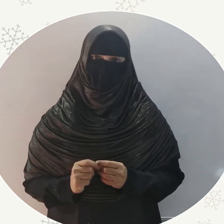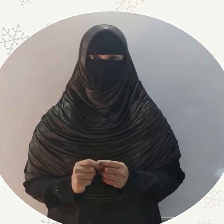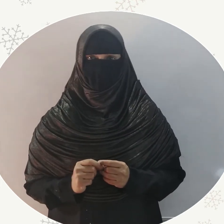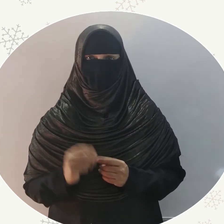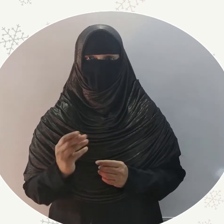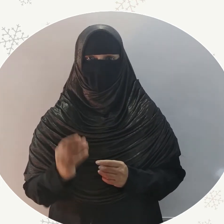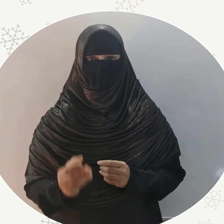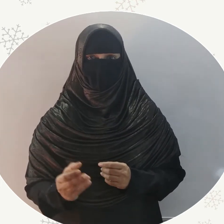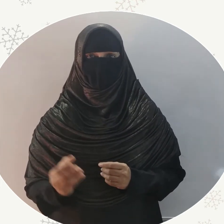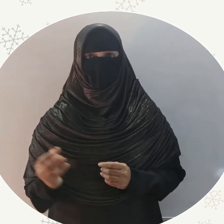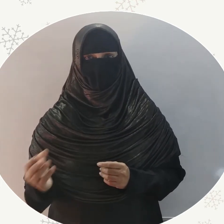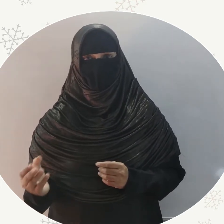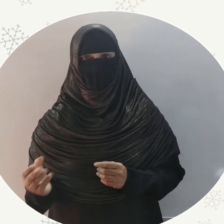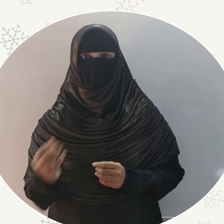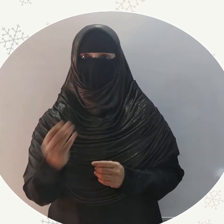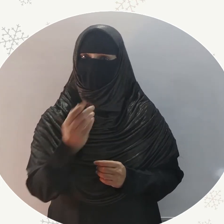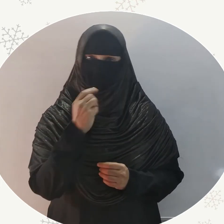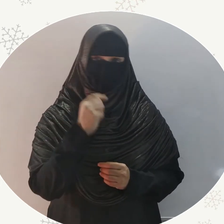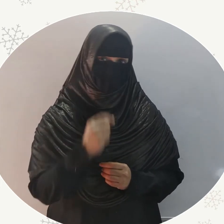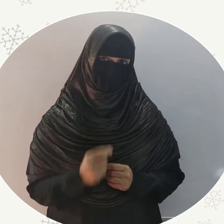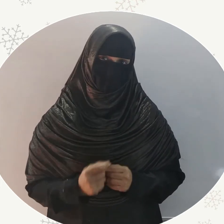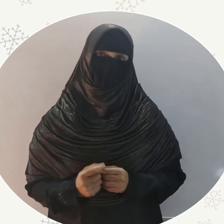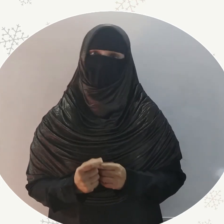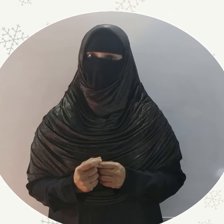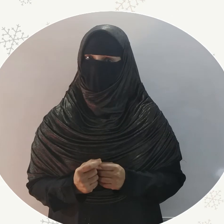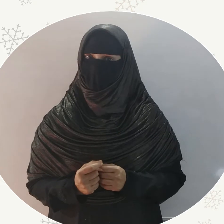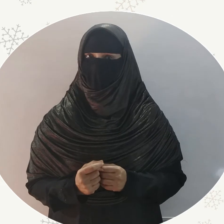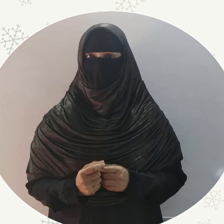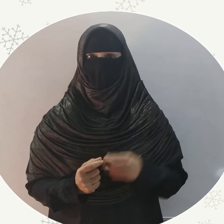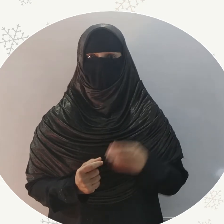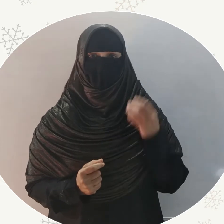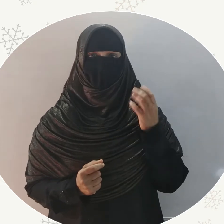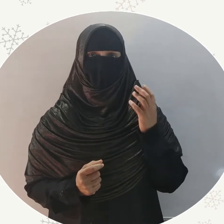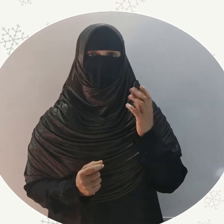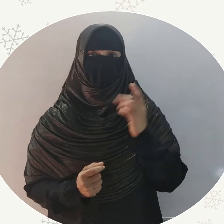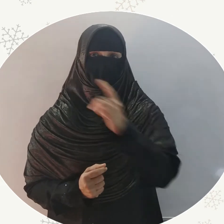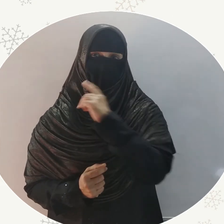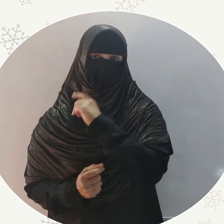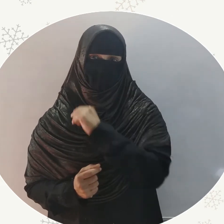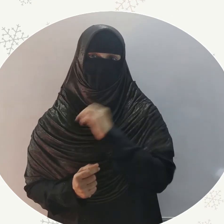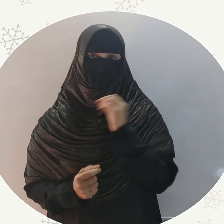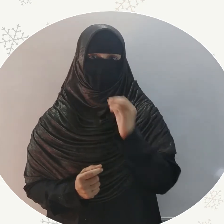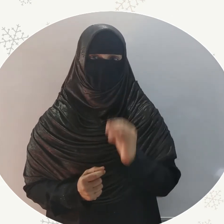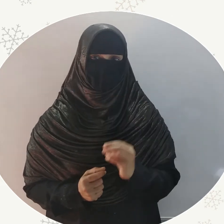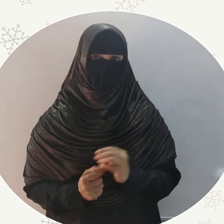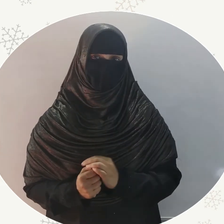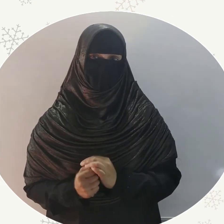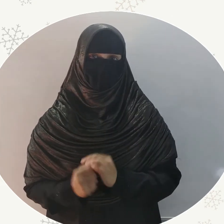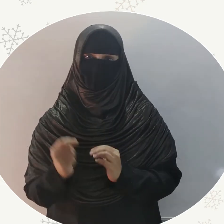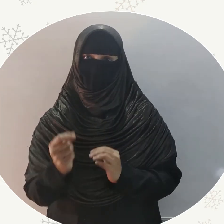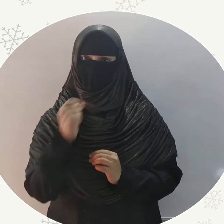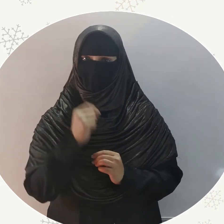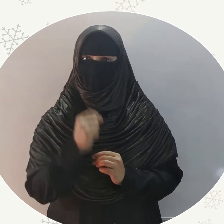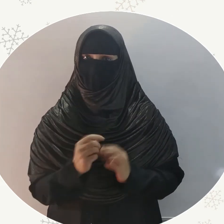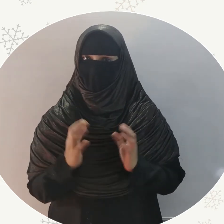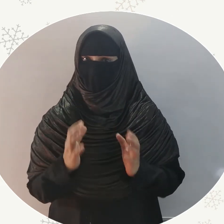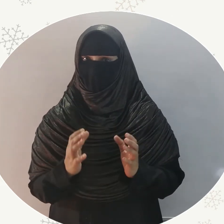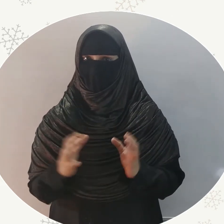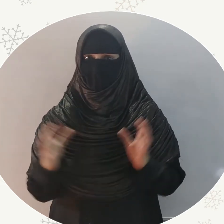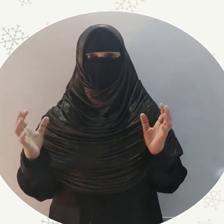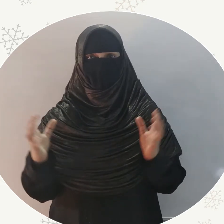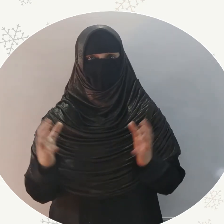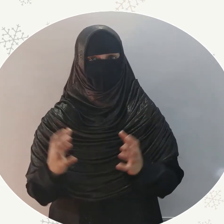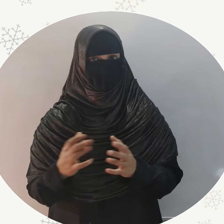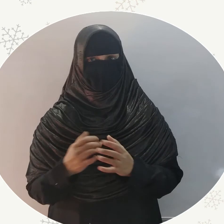ഓക്കെ, ഇനിയുമാണ് വിമൻ. ഒത്തിരി സ്ത്രീകളുണ്ട്. പ്ലൂറൽ ഫോം ഇംഗ്ലീഷിൽ എന്താണ്? വിമൻ. സിംഗുലർ ഫോം വുമൻ.